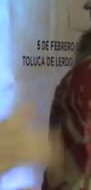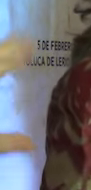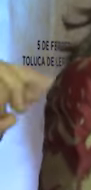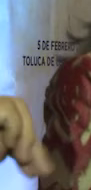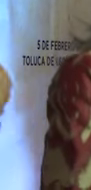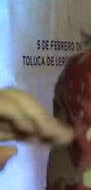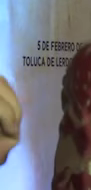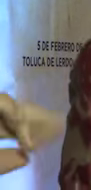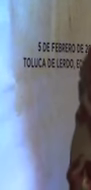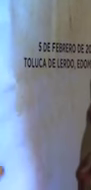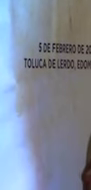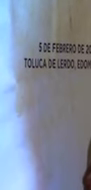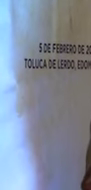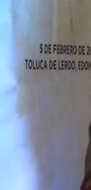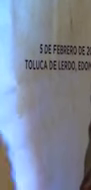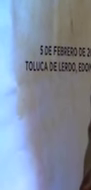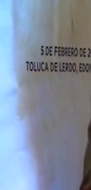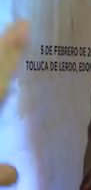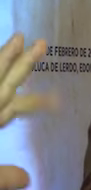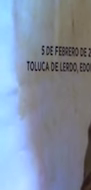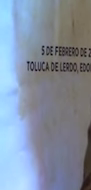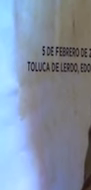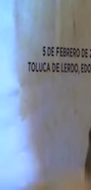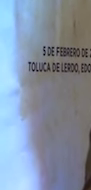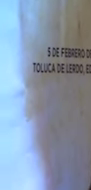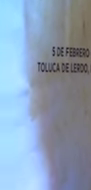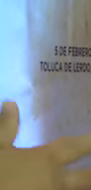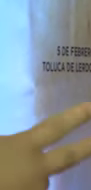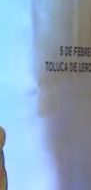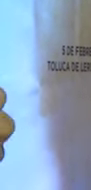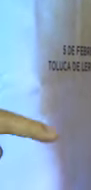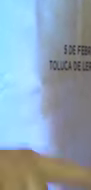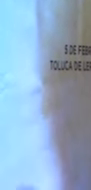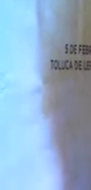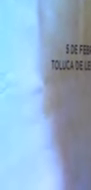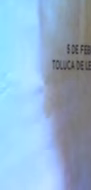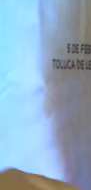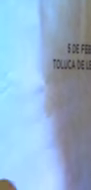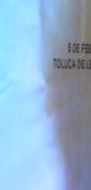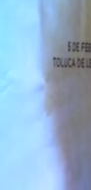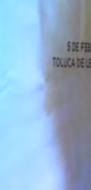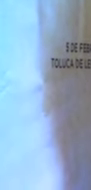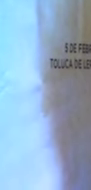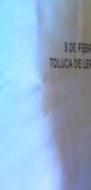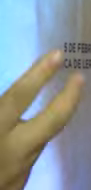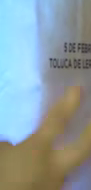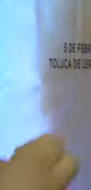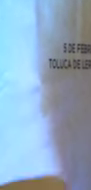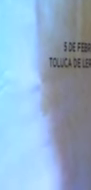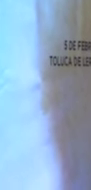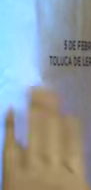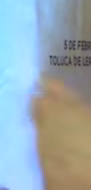la promulgación de la Constitución del 5 de febrero de 1917. Y además aprovechando este espacio espléndido que nos convoca hoy,